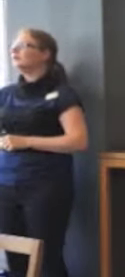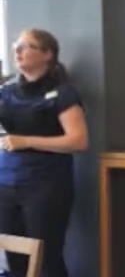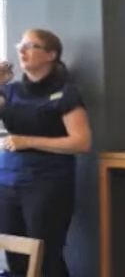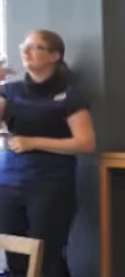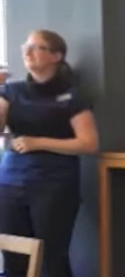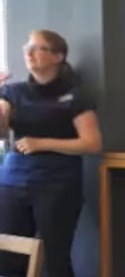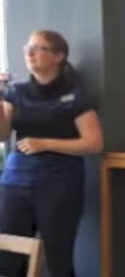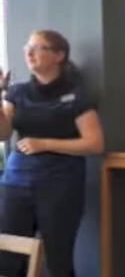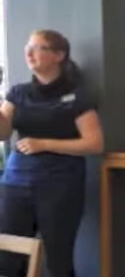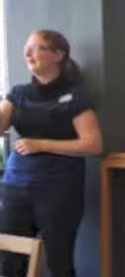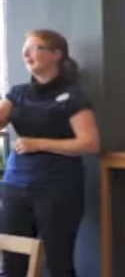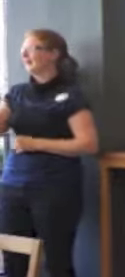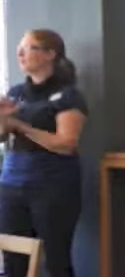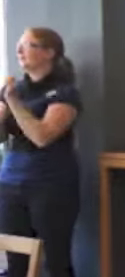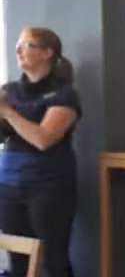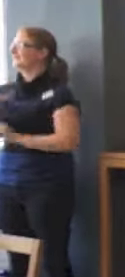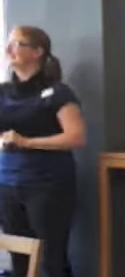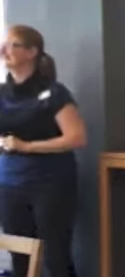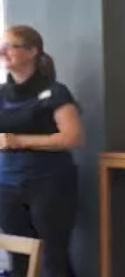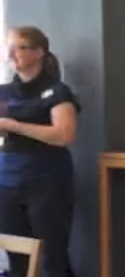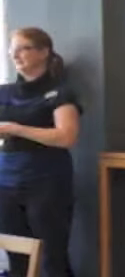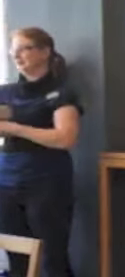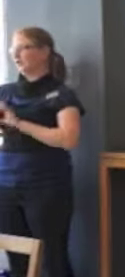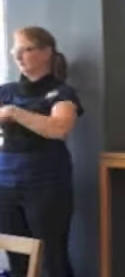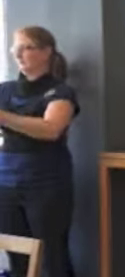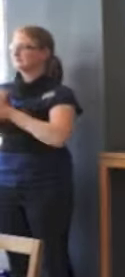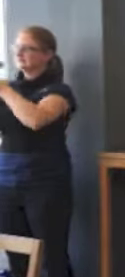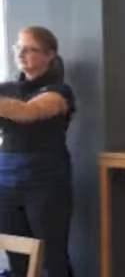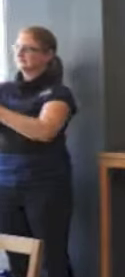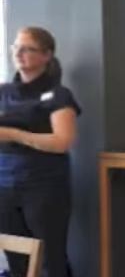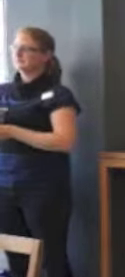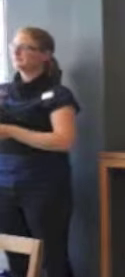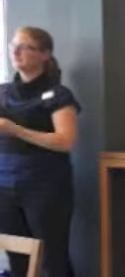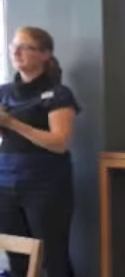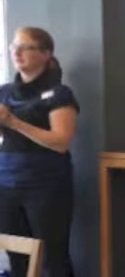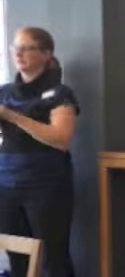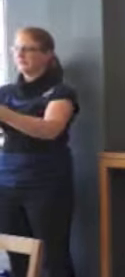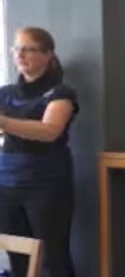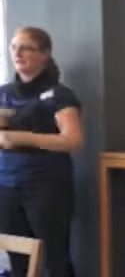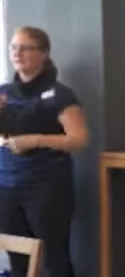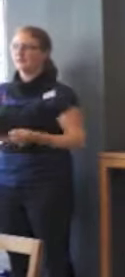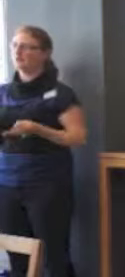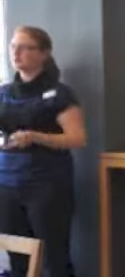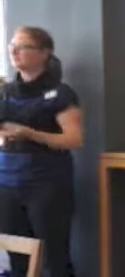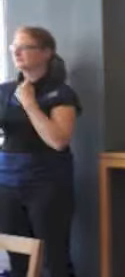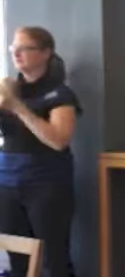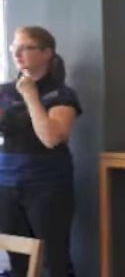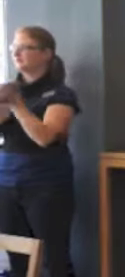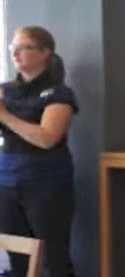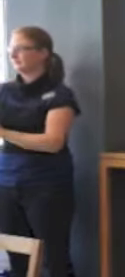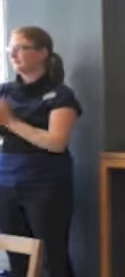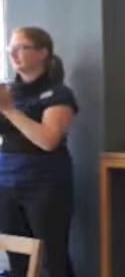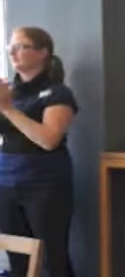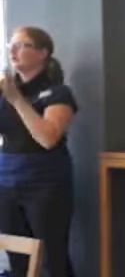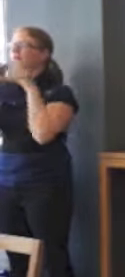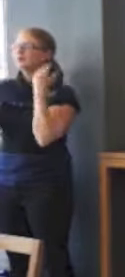politikers roll i samhällsutvecklingen, en hållbar samhällsutveckling. Och vi pratar också om ledarskap inom samhällsentreprenörskap